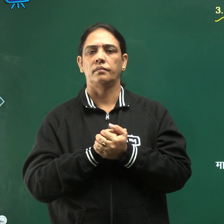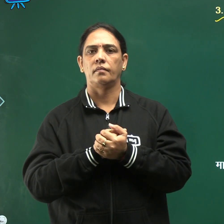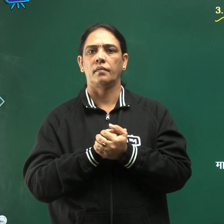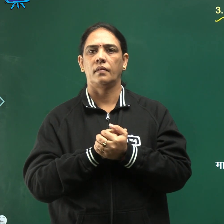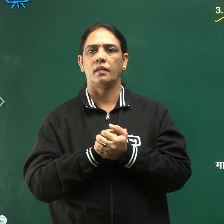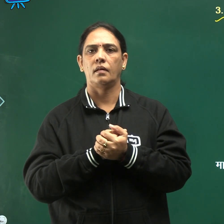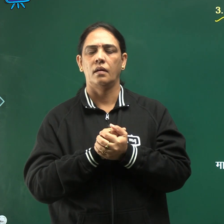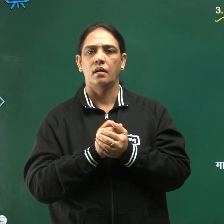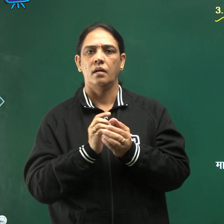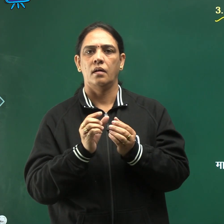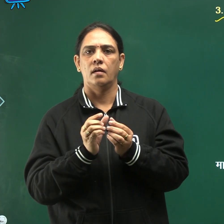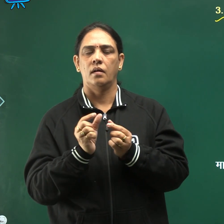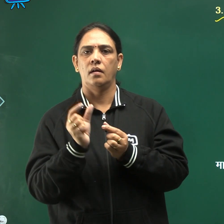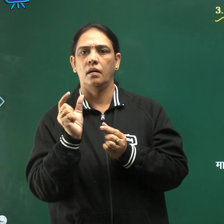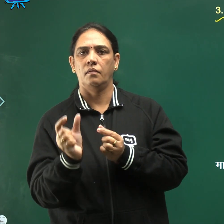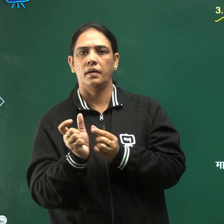वर्गीकृत आंकड़ों का